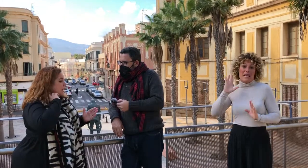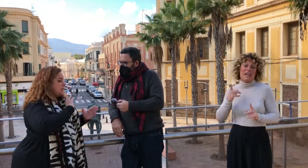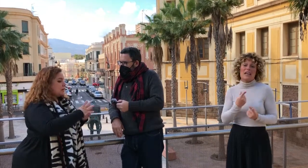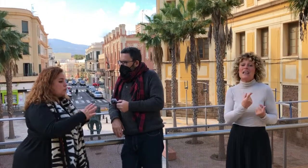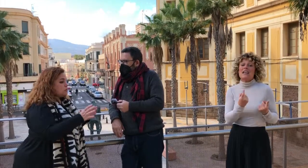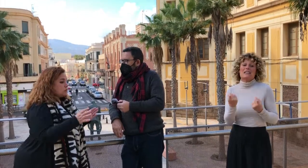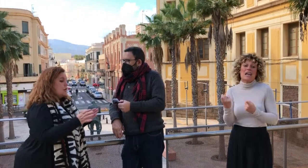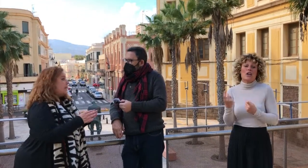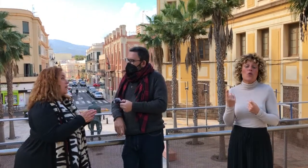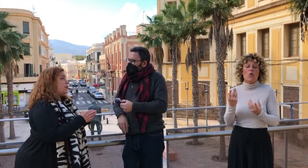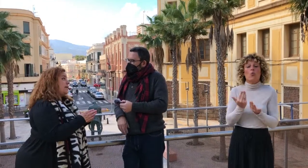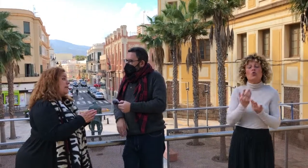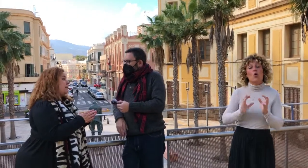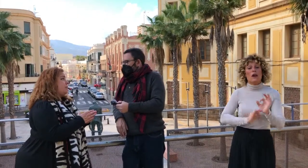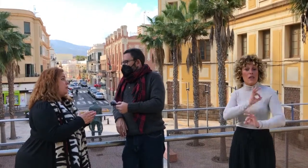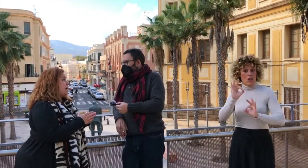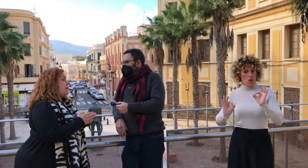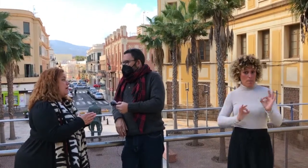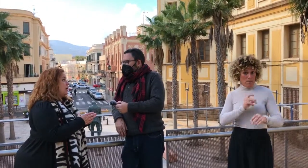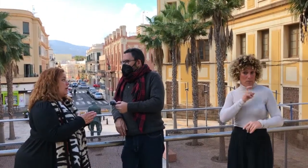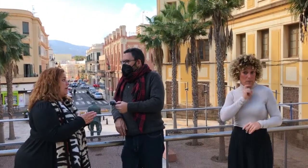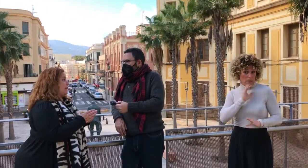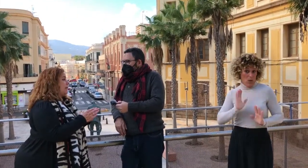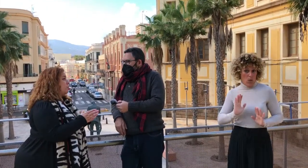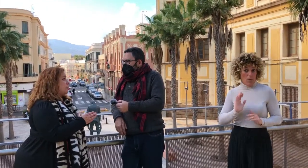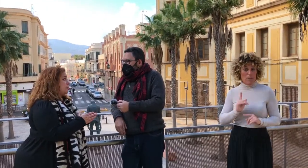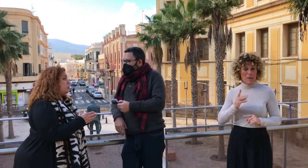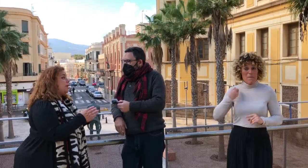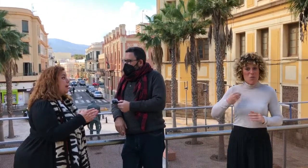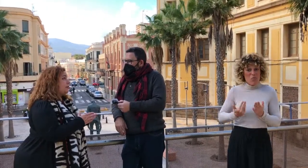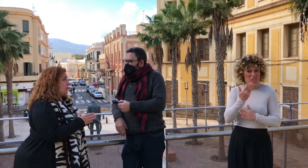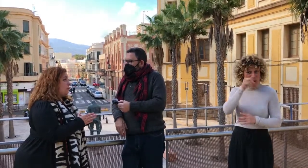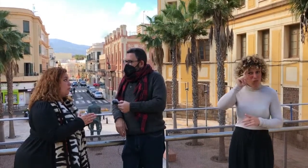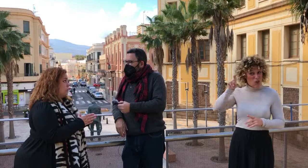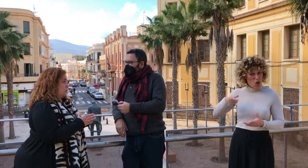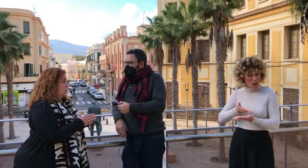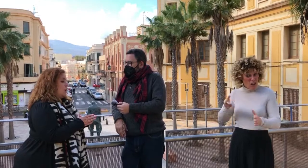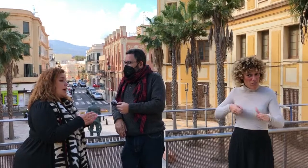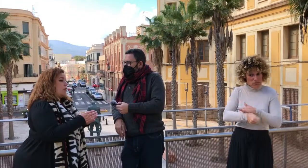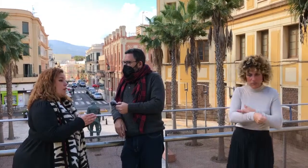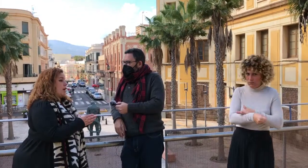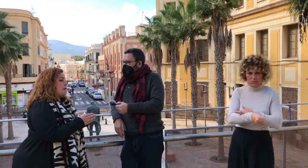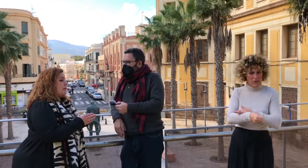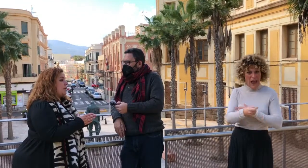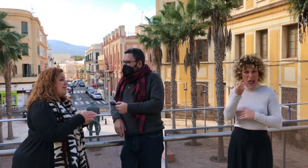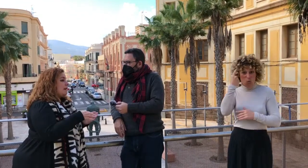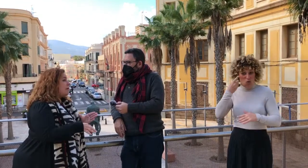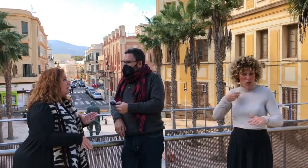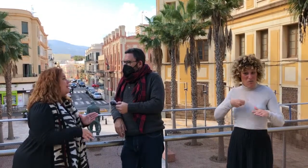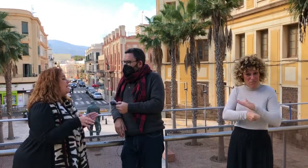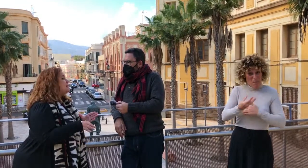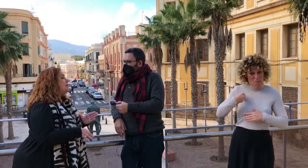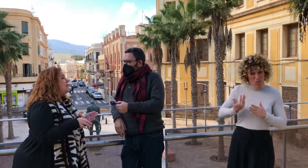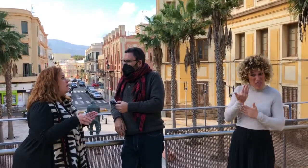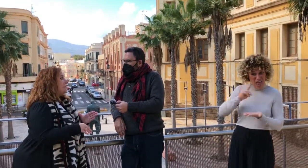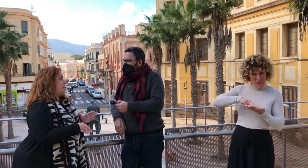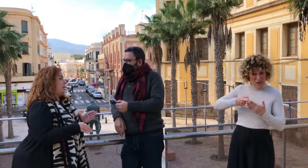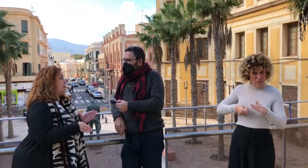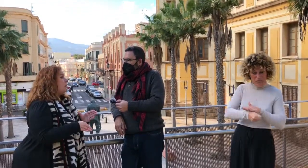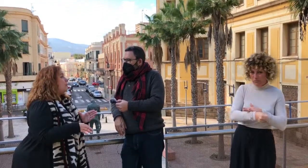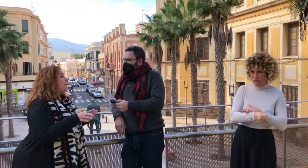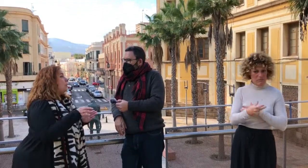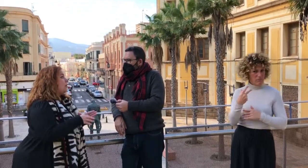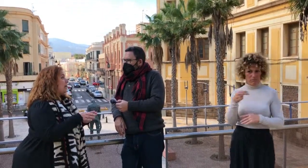que se organiza el curso, que no es al mismo día que el resto de profesores y el resto de alumnos. Nos han llamado esta vez el 16 de